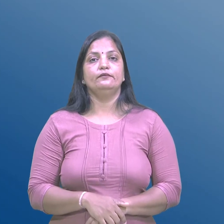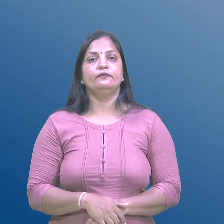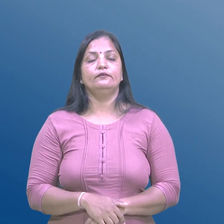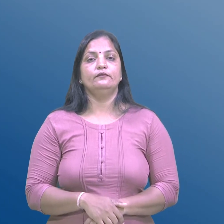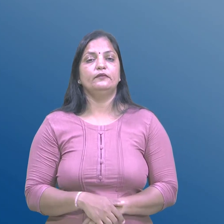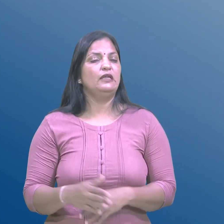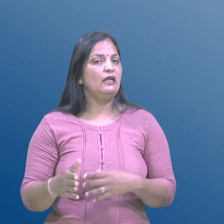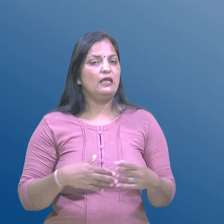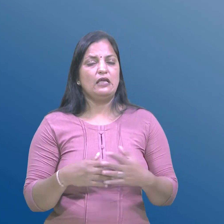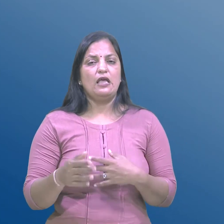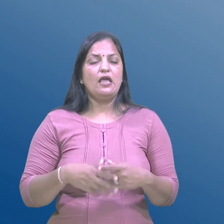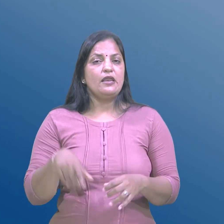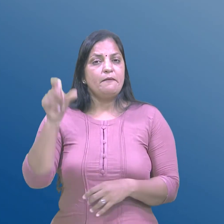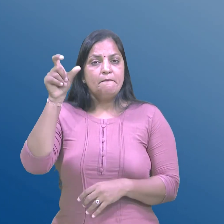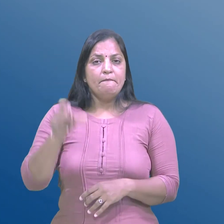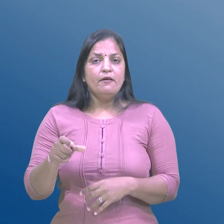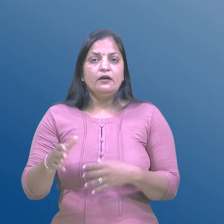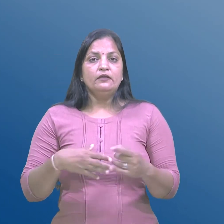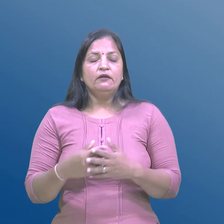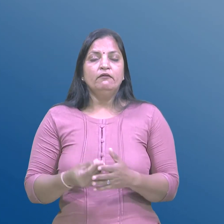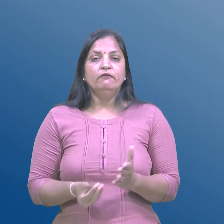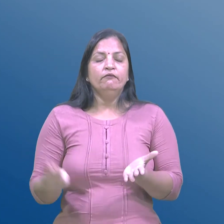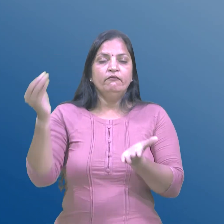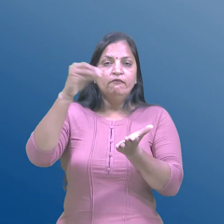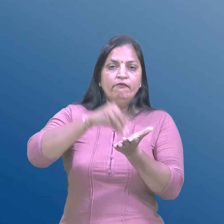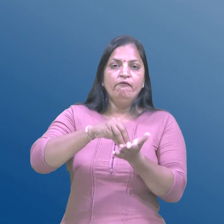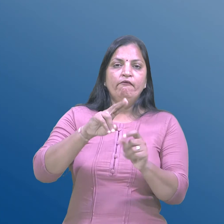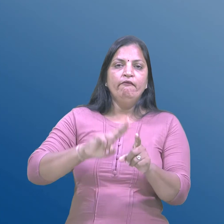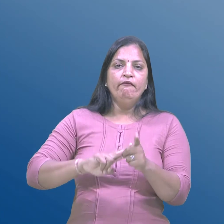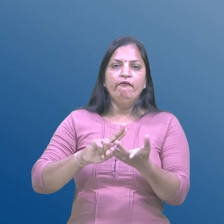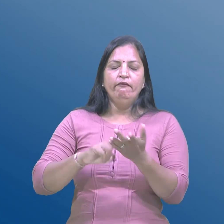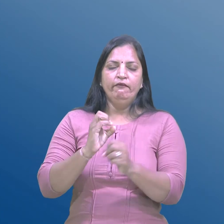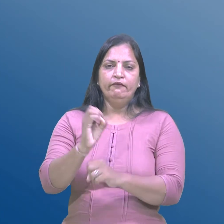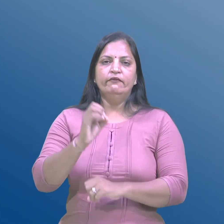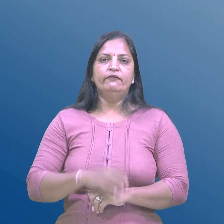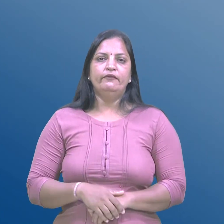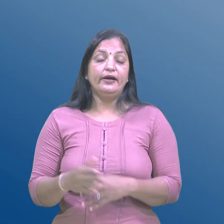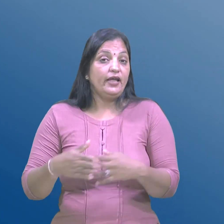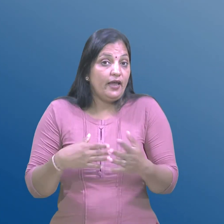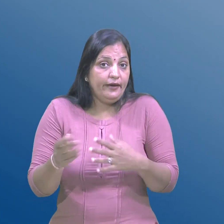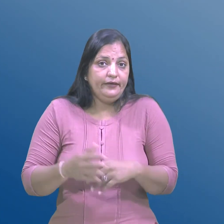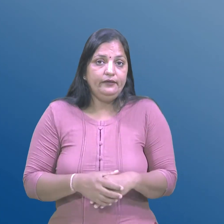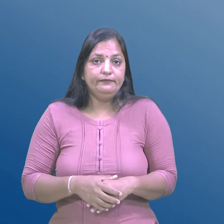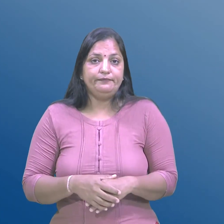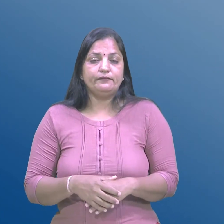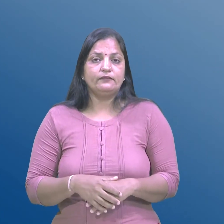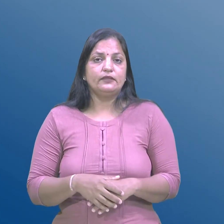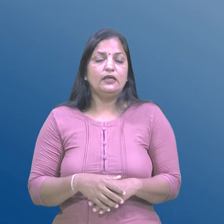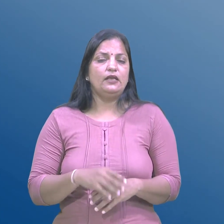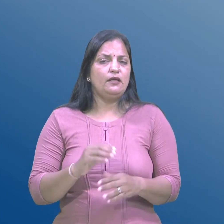કોઈ પણ વ્યક્તિ કે નોંધાયેલ સંસ્થાને જેઓ અથવા જેમની પાસે